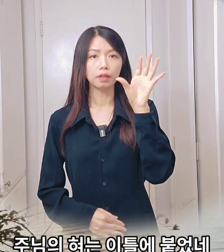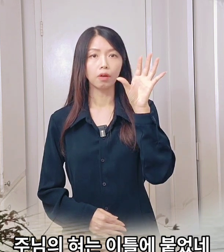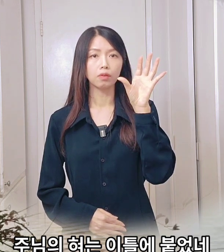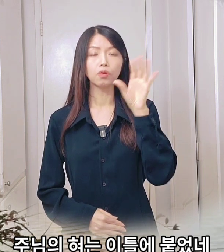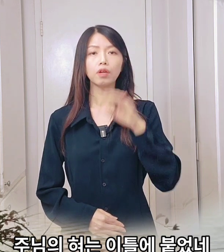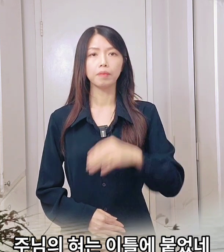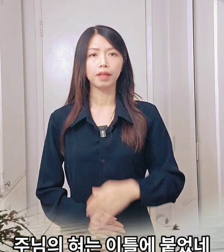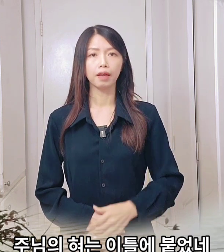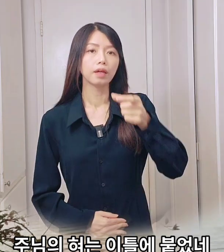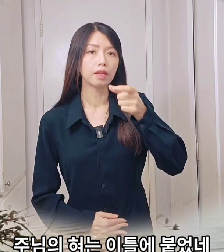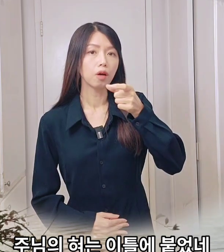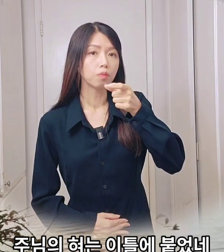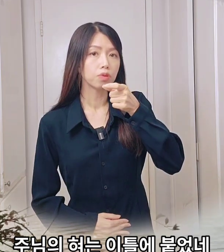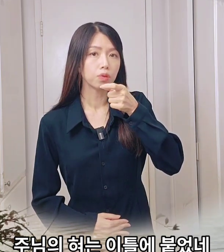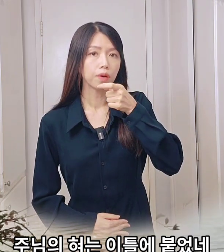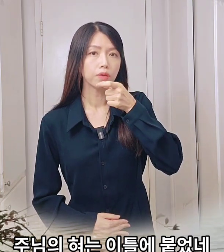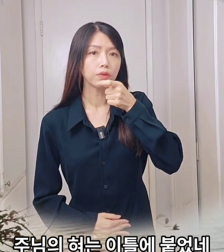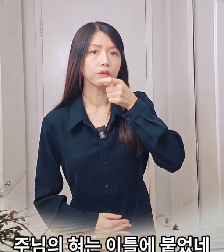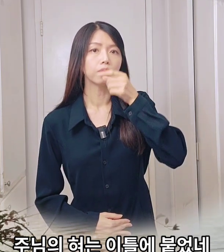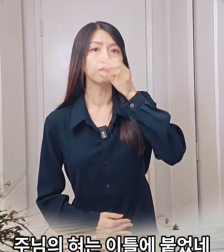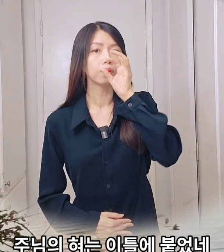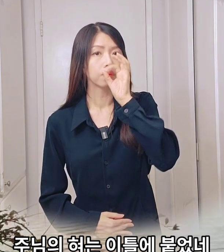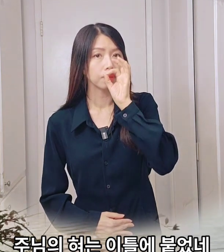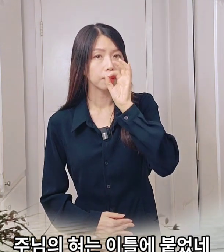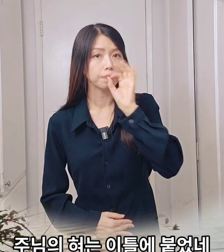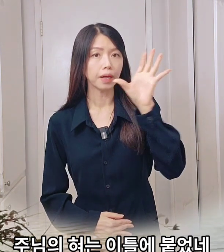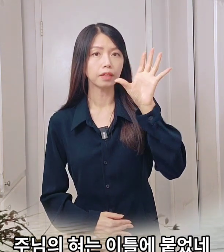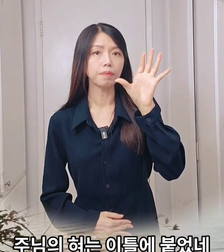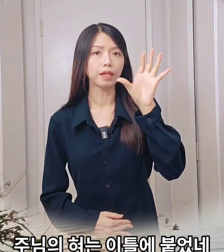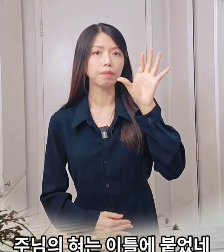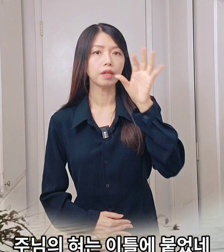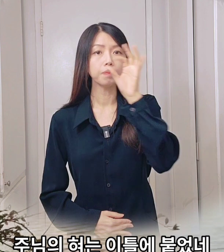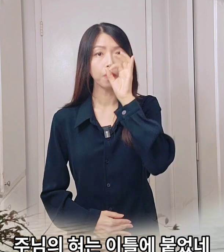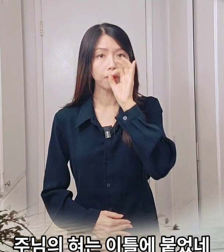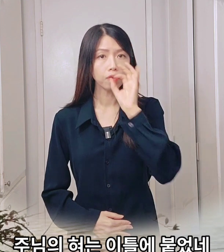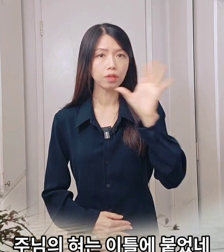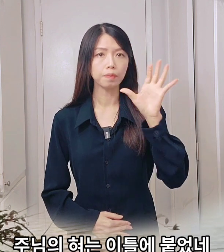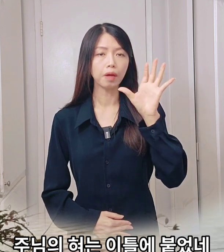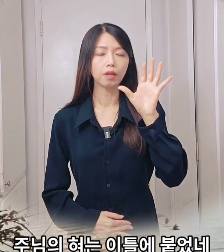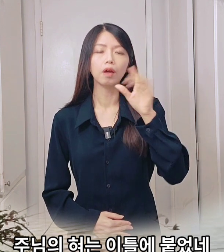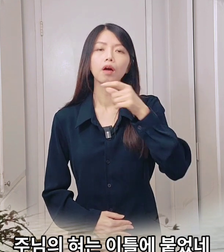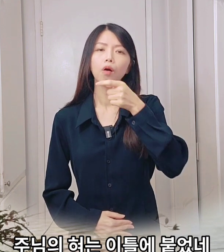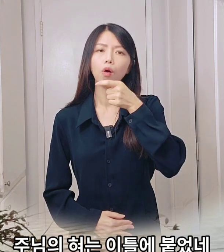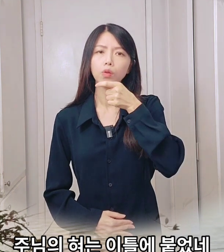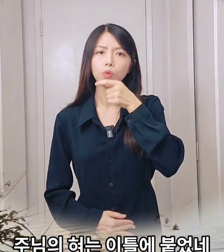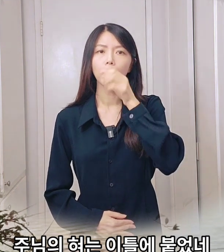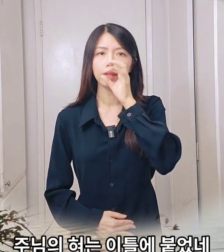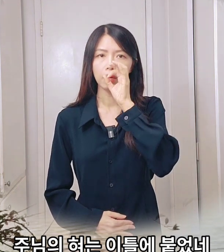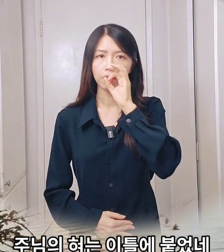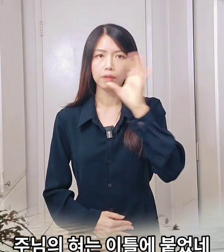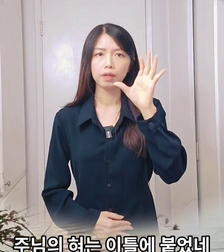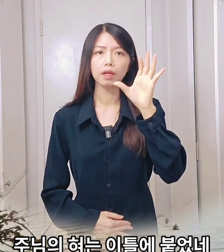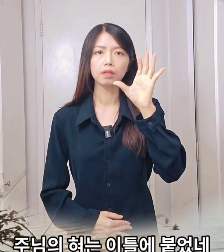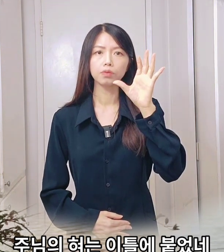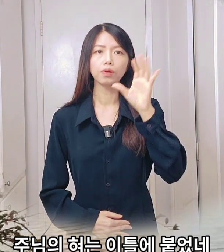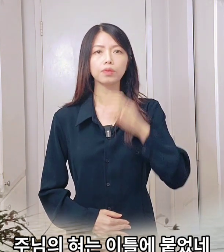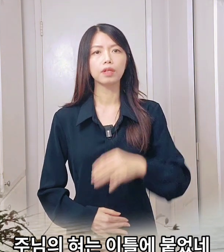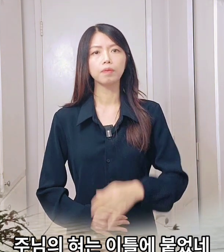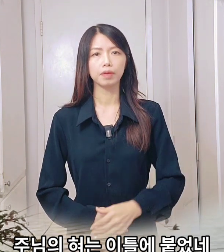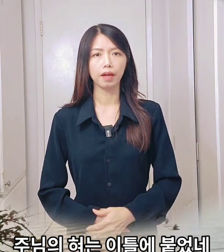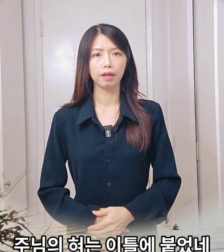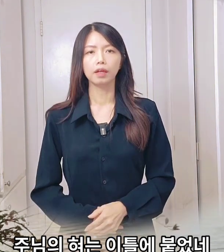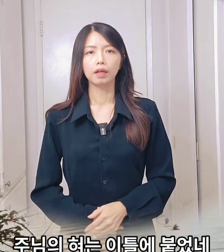되는 그런 수어입니다. 그래서 물수어 해주시고 지금 방금 말씀드린 표현 해주시면 건조하다라고 하는 뜻의